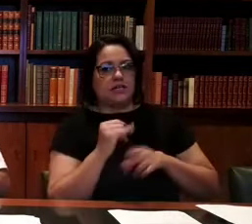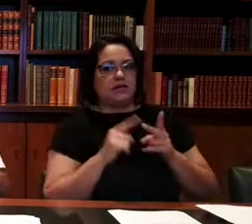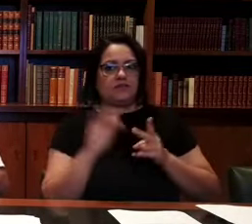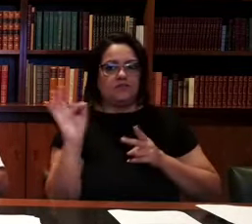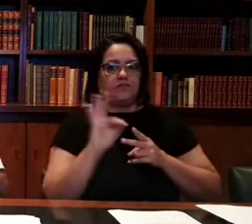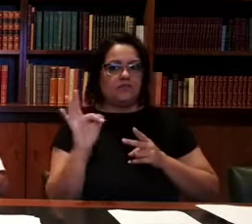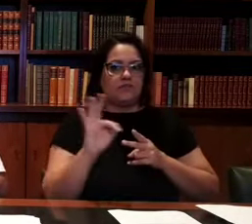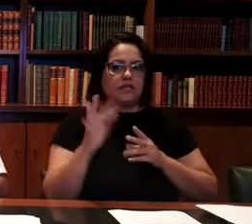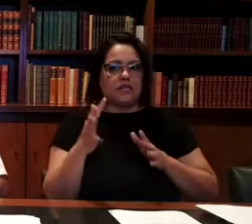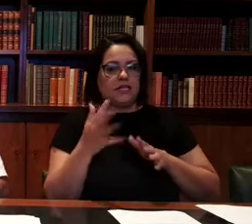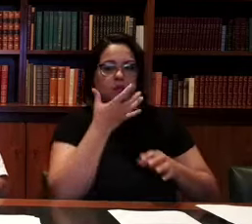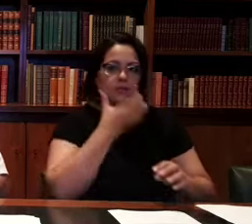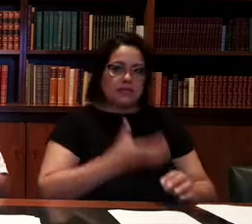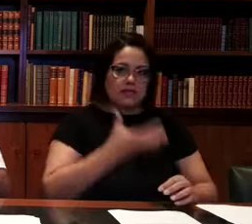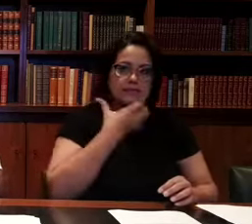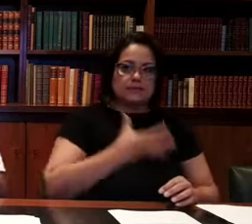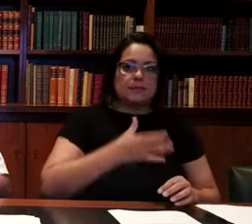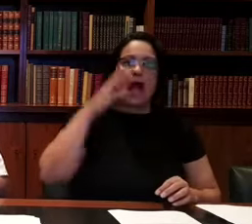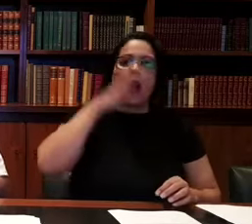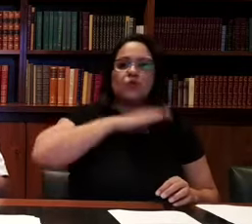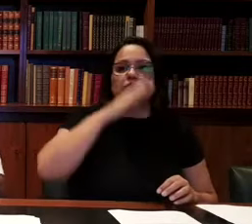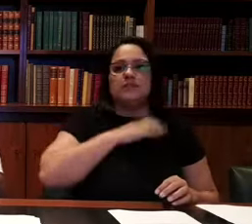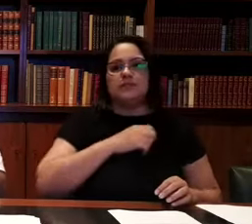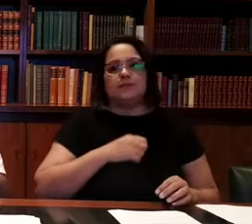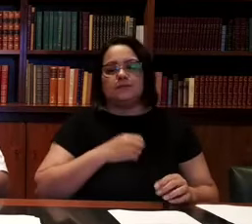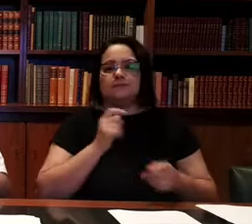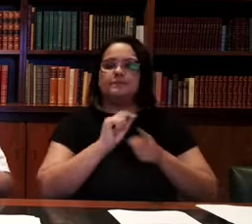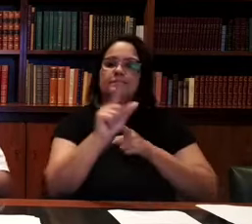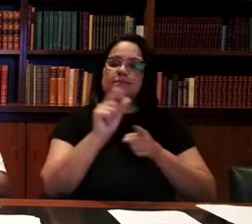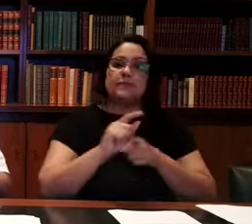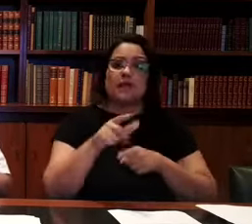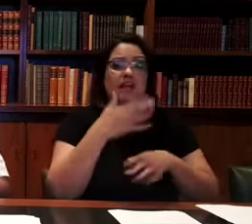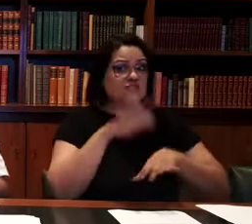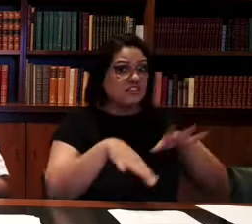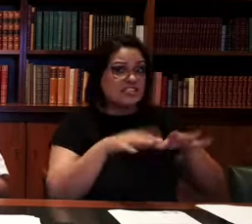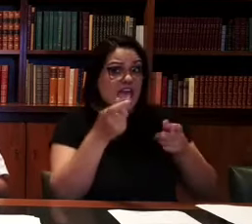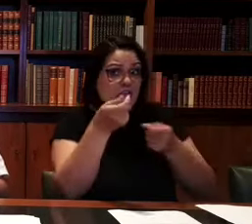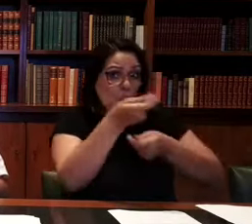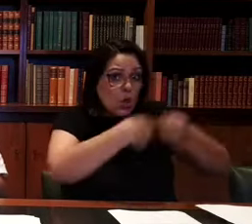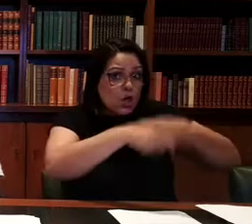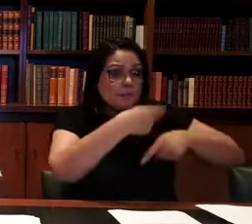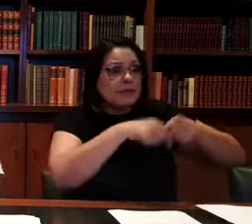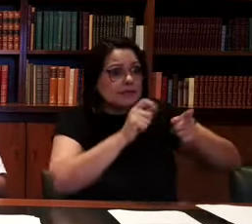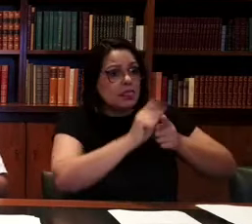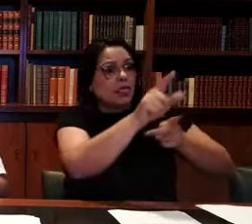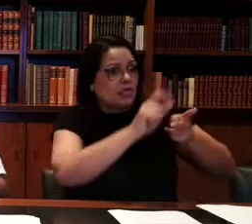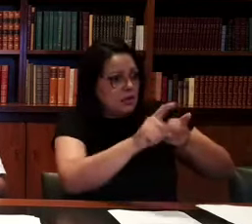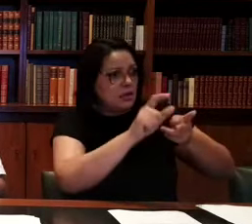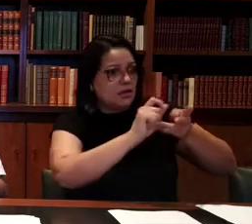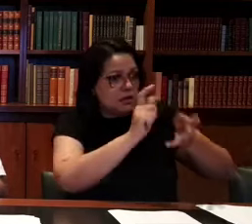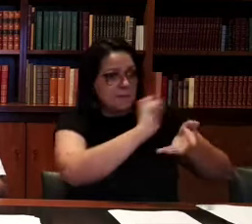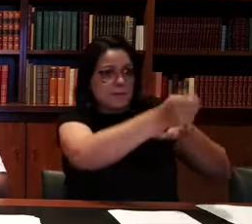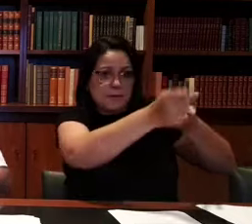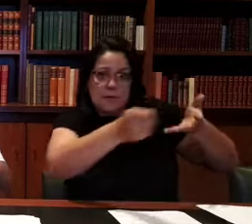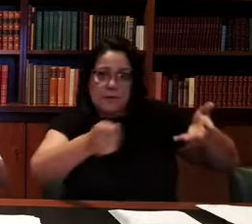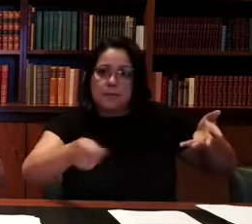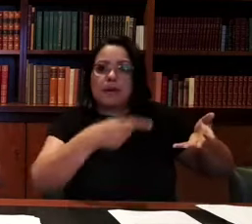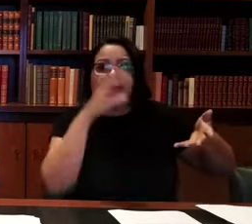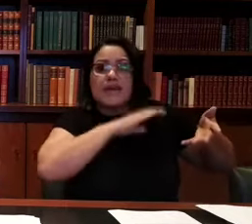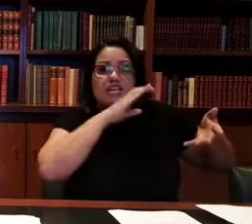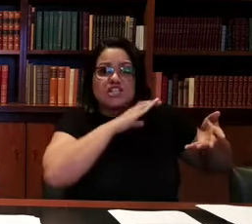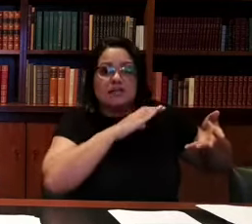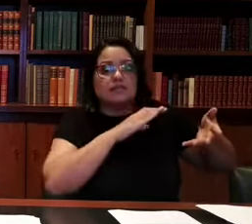acaba em dezembro você diferencial e economia Pode não ter pegado Até lá então nós temos 38 milhões informais